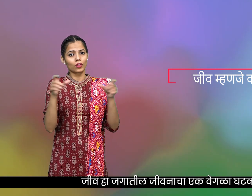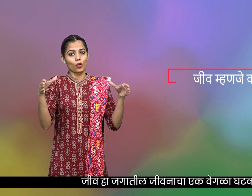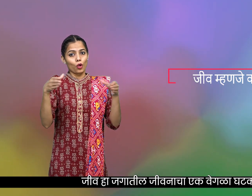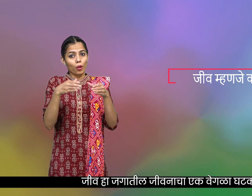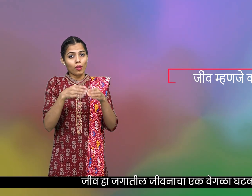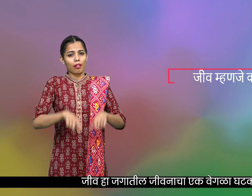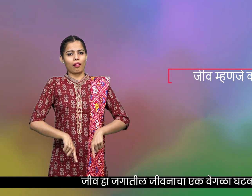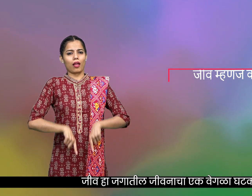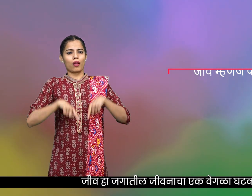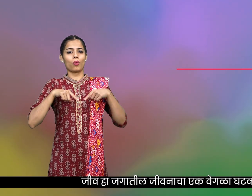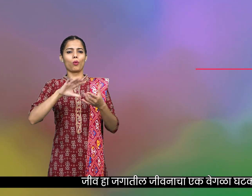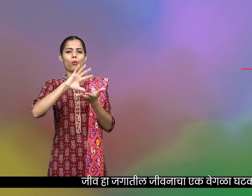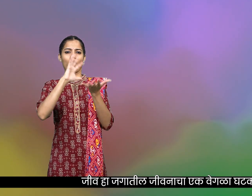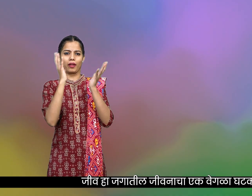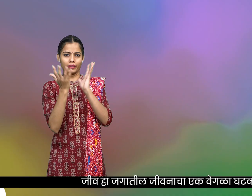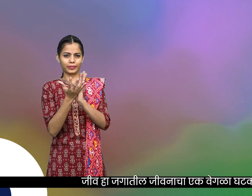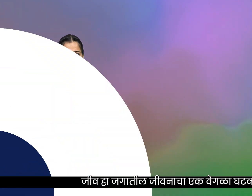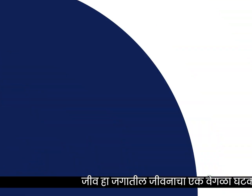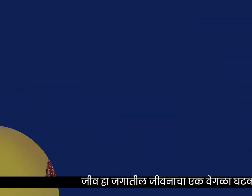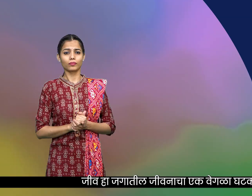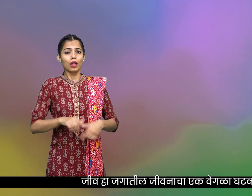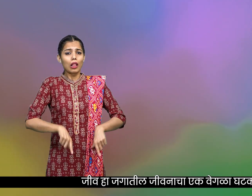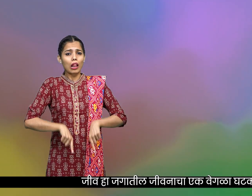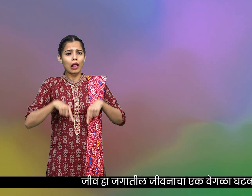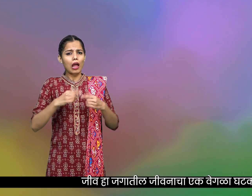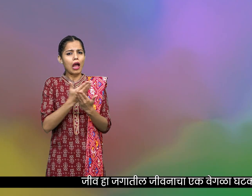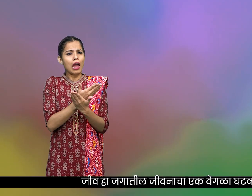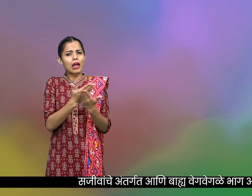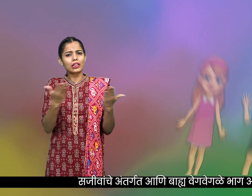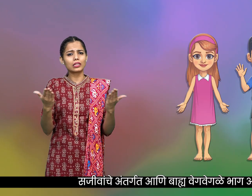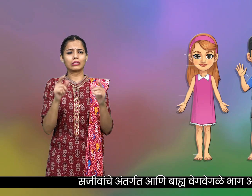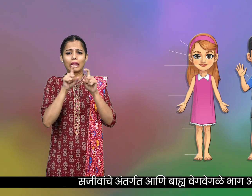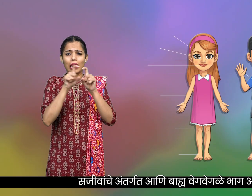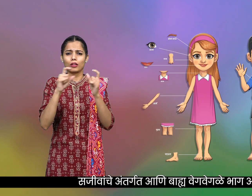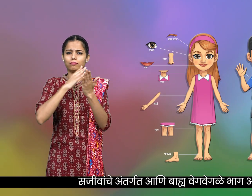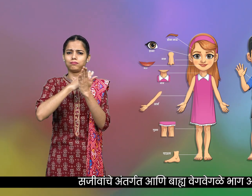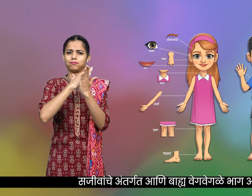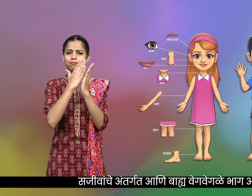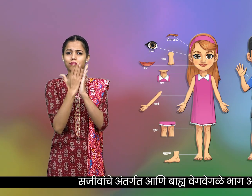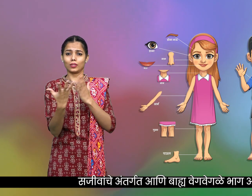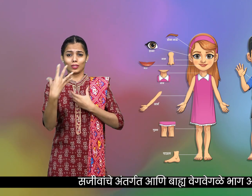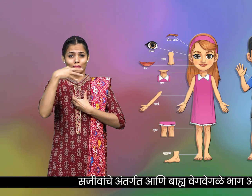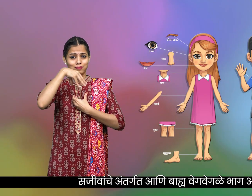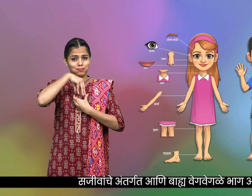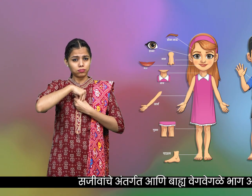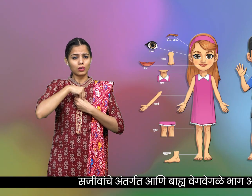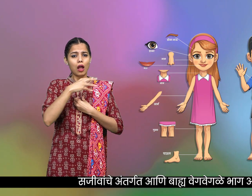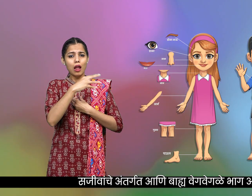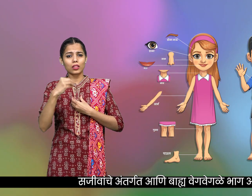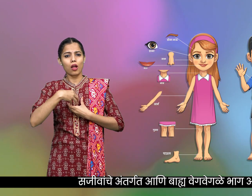जीव हा जगातील जीवनाचा एक वेगळा घटक आहे. सजीवांचे अंतर्गत आणि बाह्य वेगवेगळे